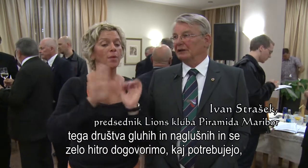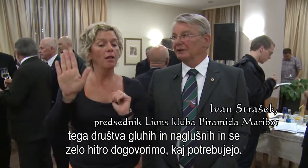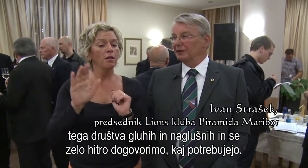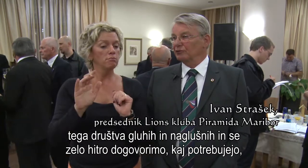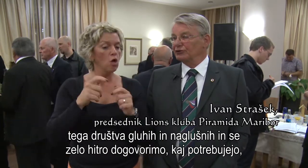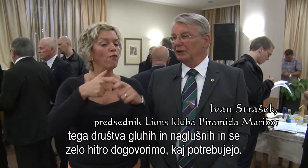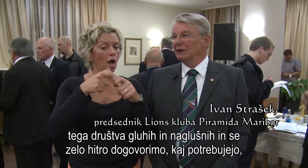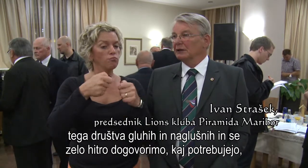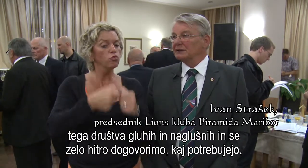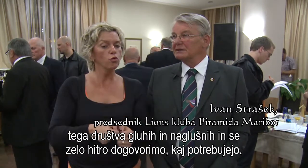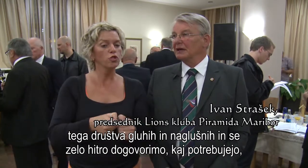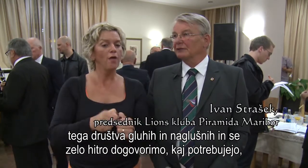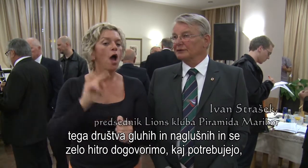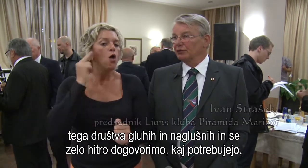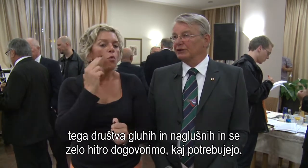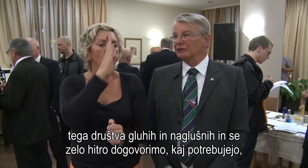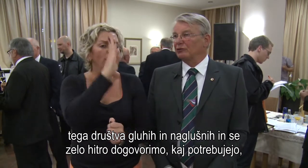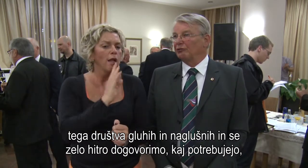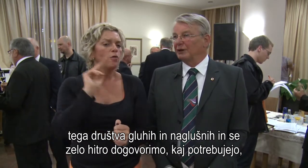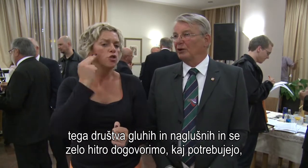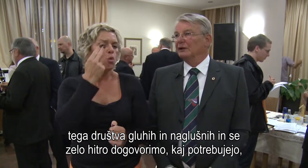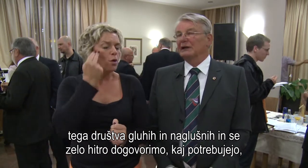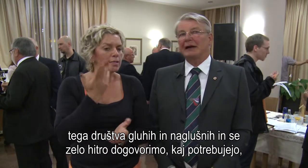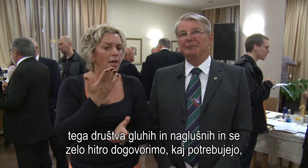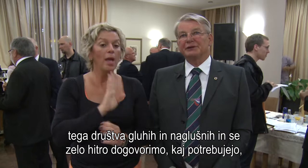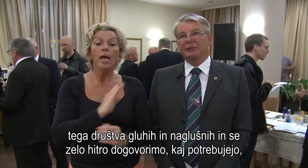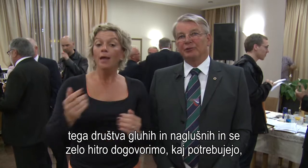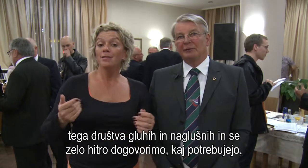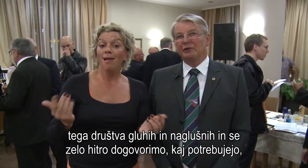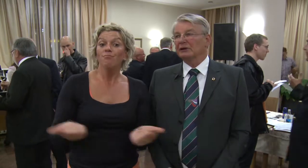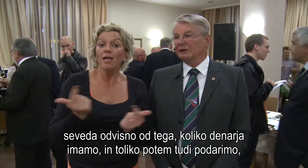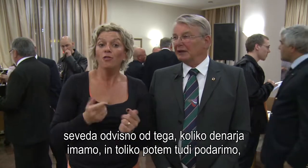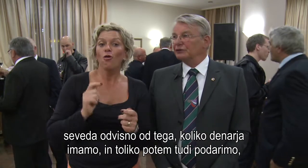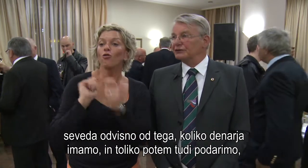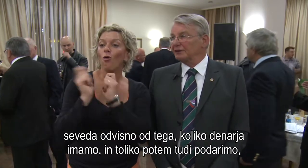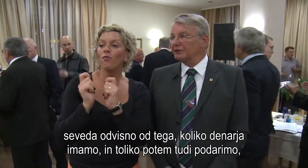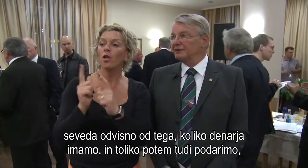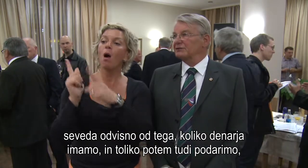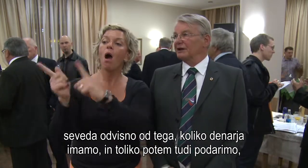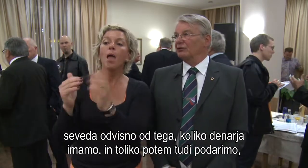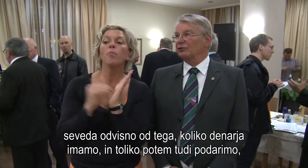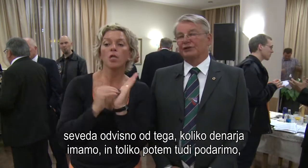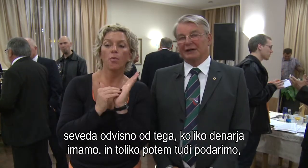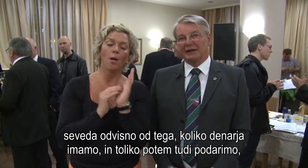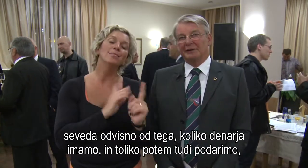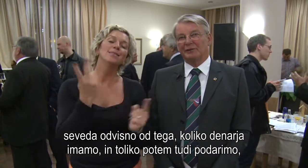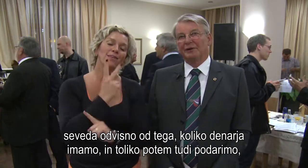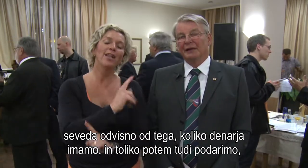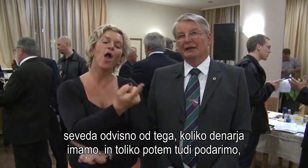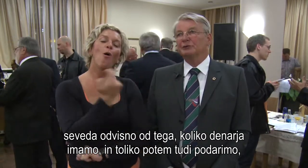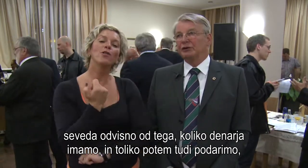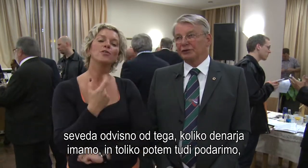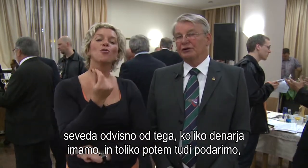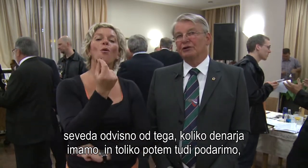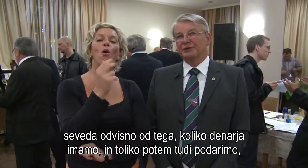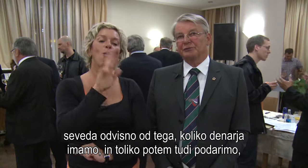gluhih in naglušnih in se zelo hitro dogovorimo, kaj potrebujemo, seveda odvisno od tega, koliko denarja imamo